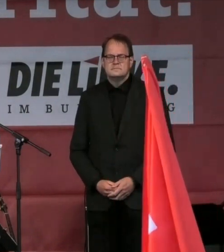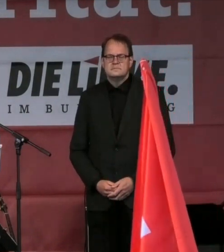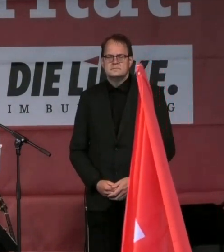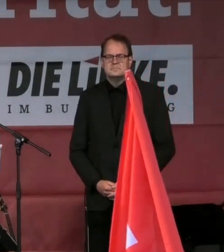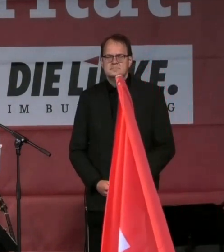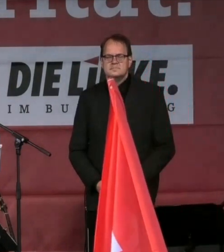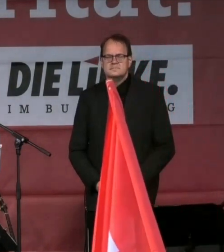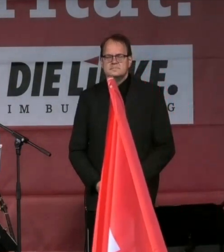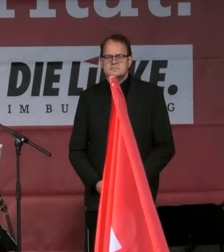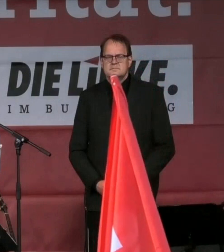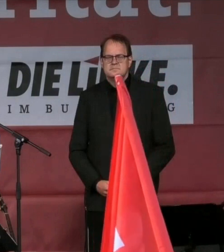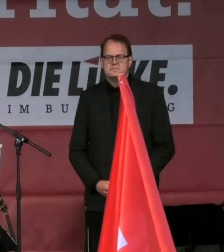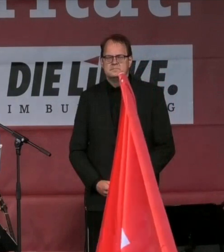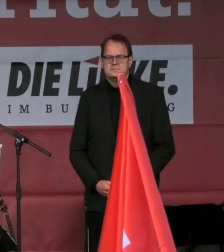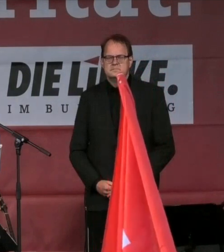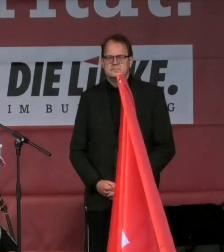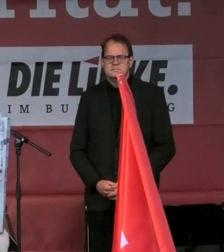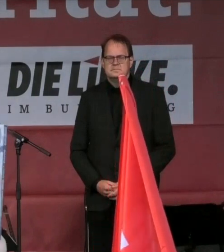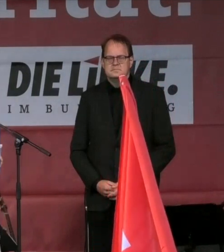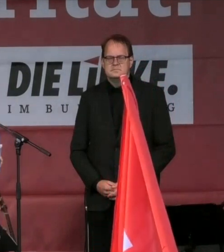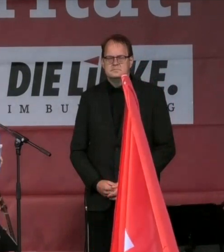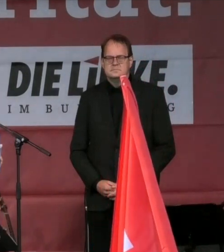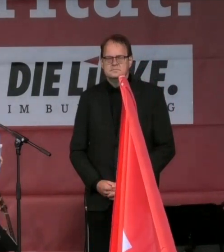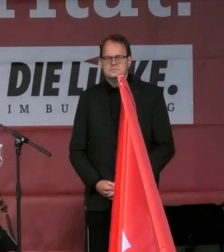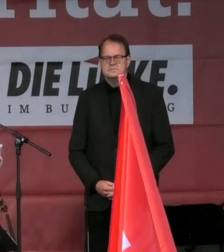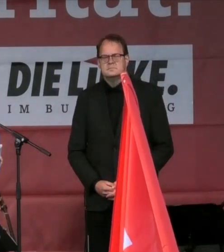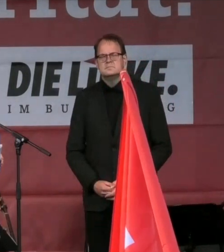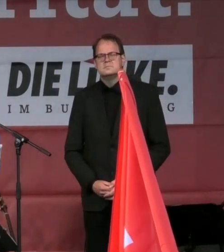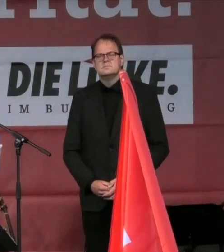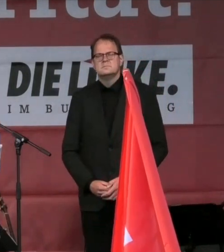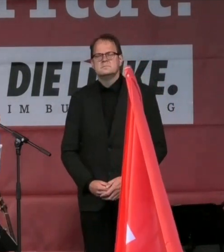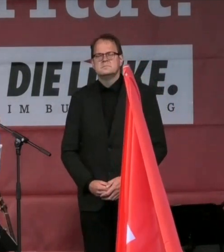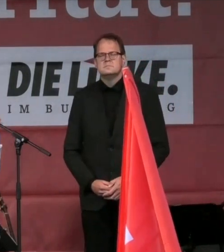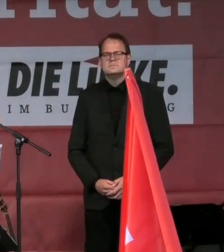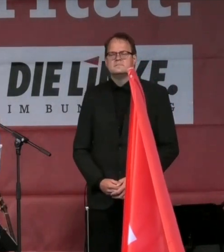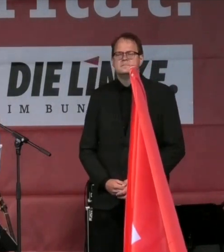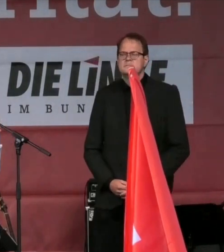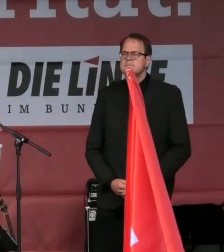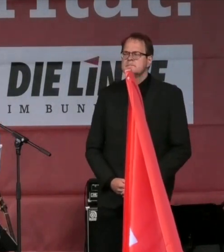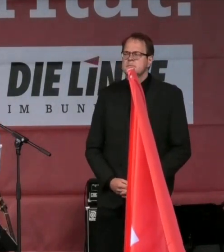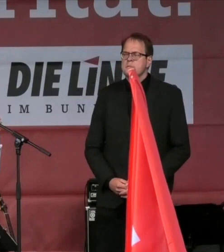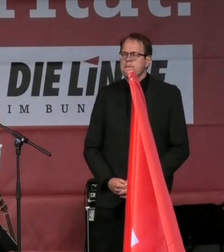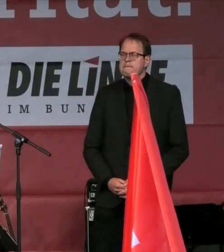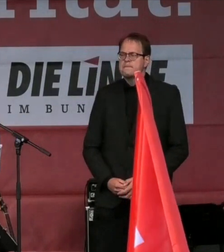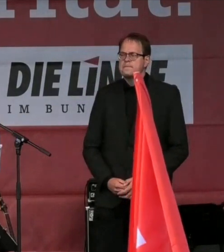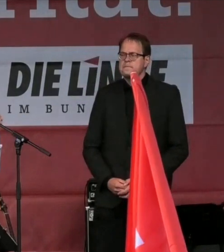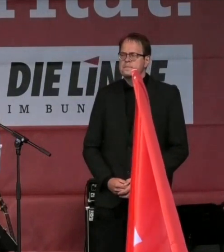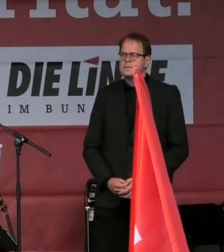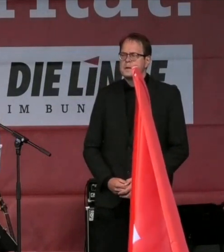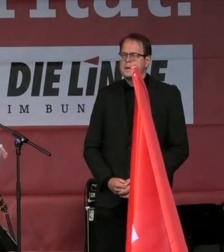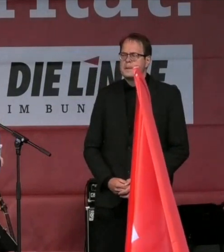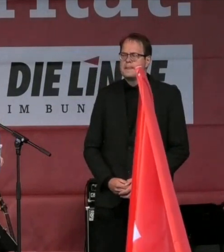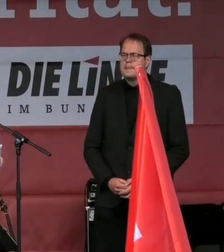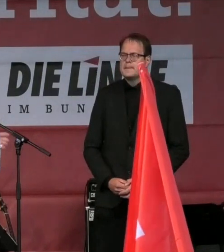zusätzliche rüstungsprojekte auf der tagesordnung stehen im volumen von insgesamt 18 milliarden